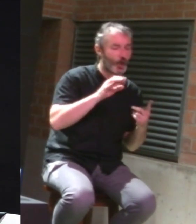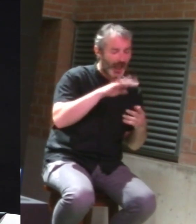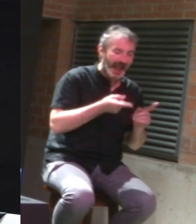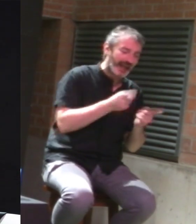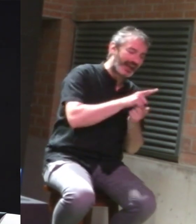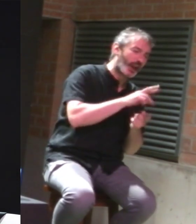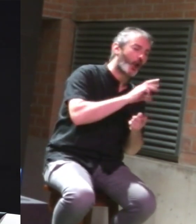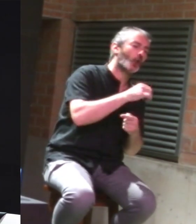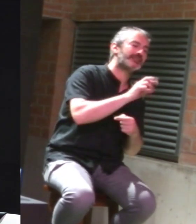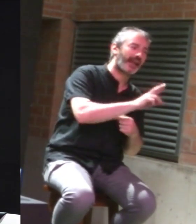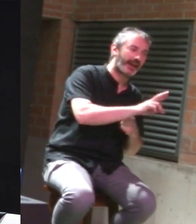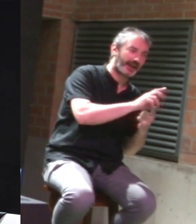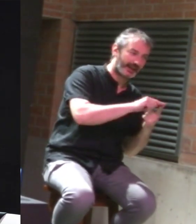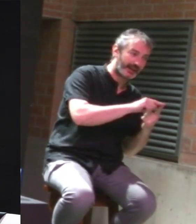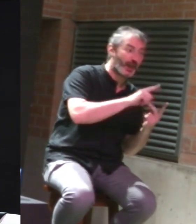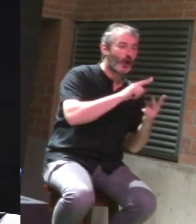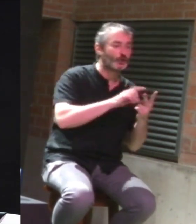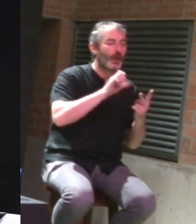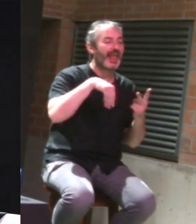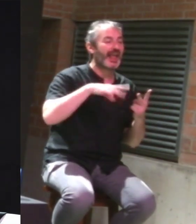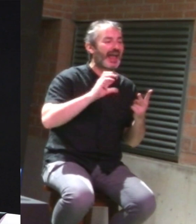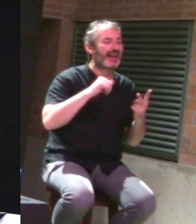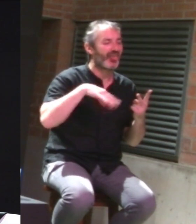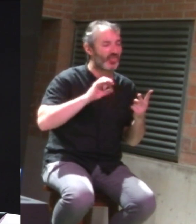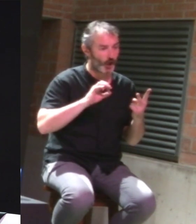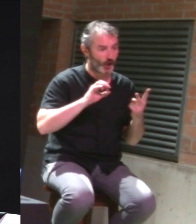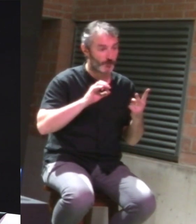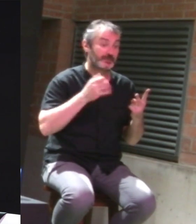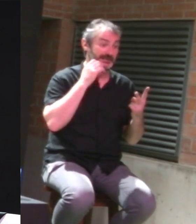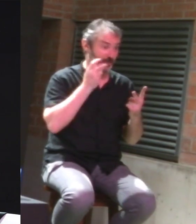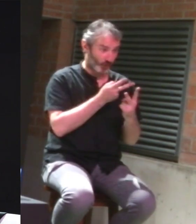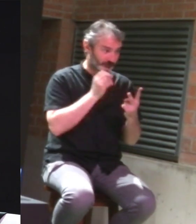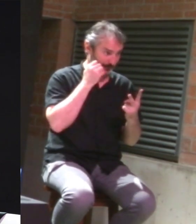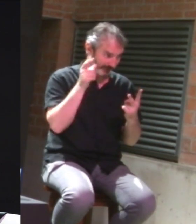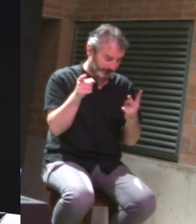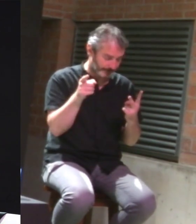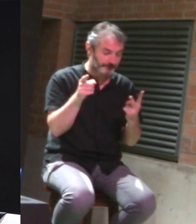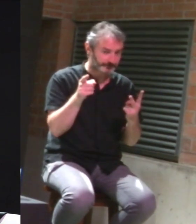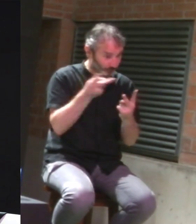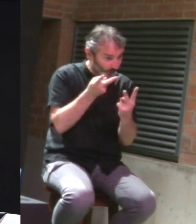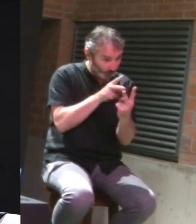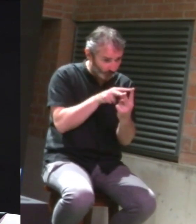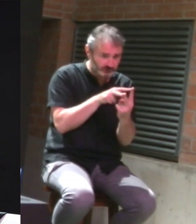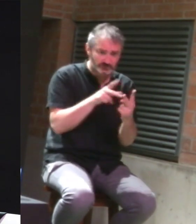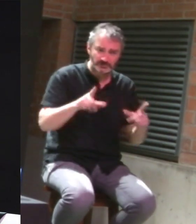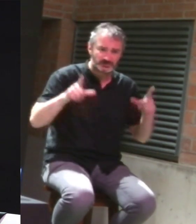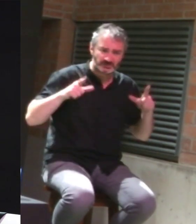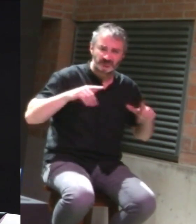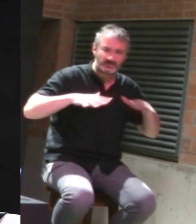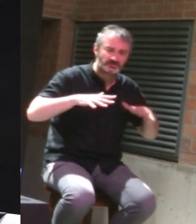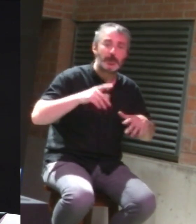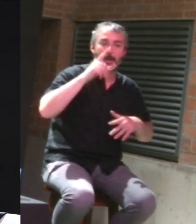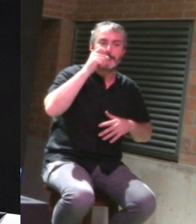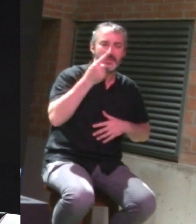castellà Rosario, i l'altra és l'Encarnació Dolcet. Són de Sabadell. Elles protagonitzen aquesta vaga